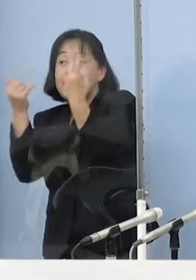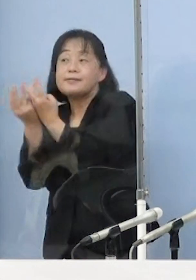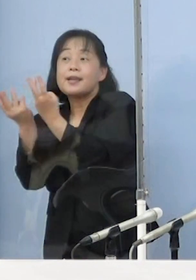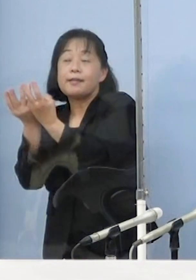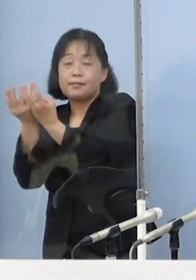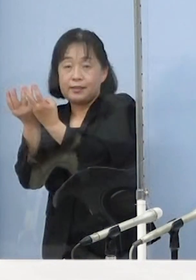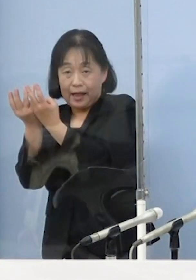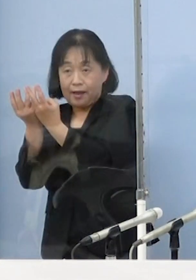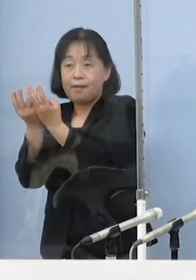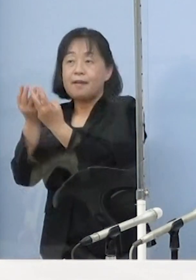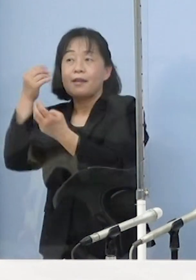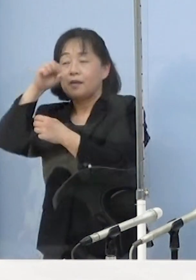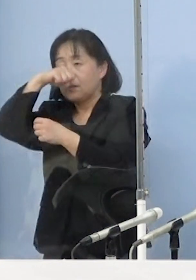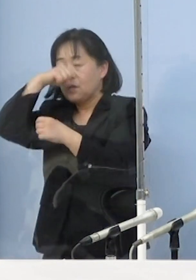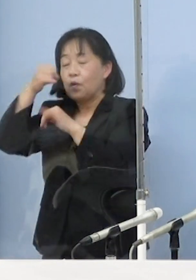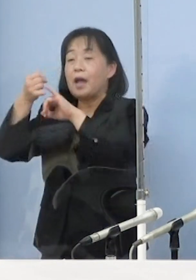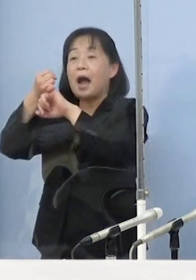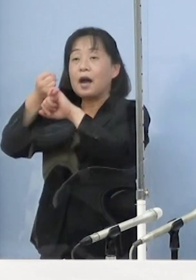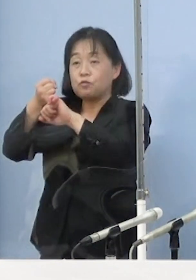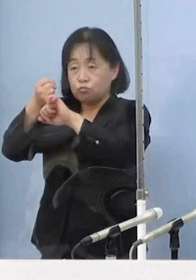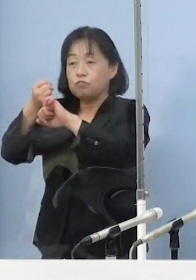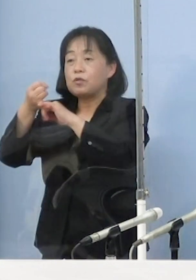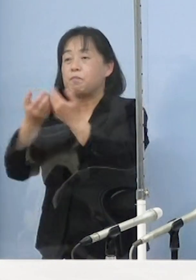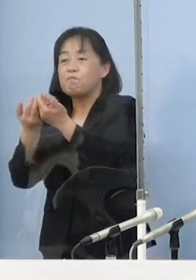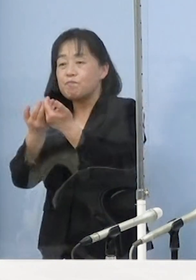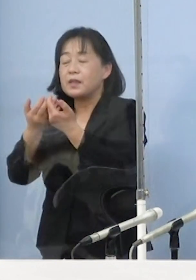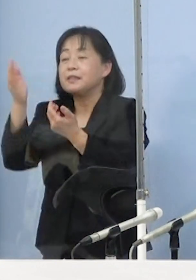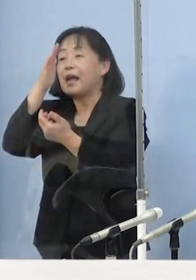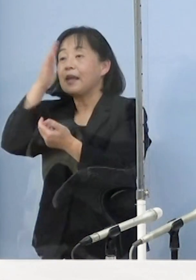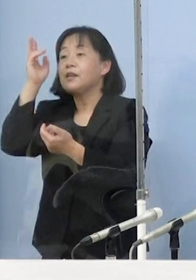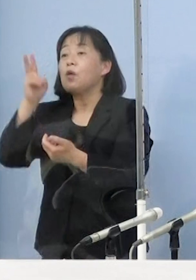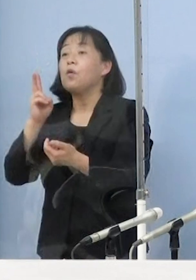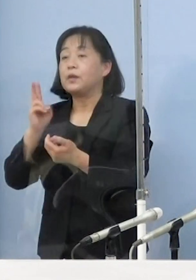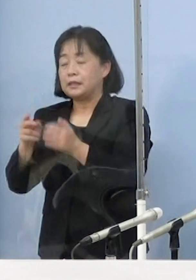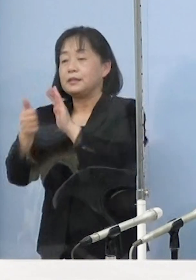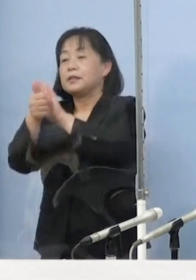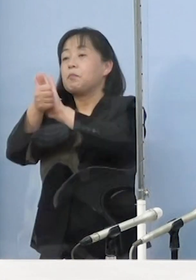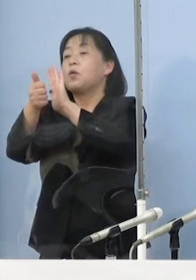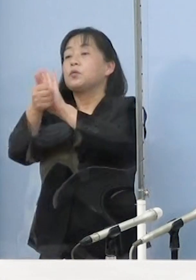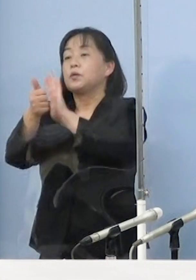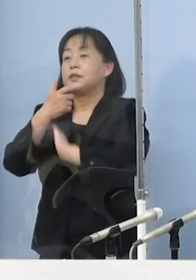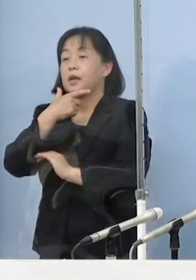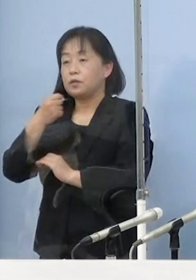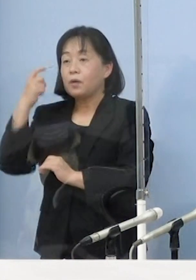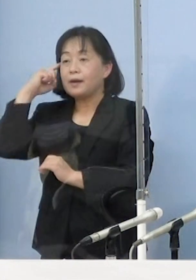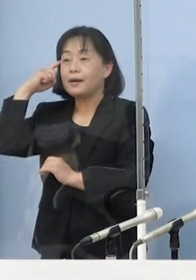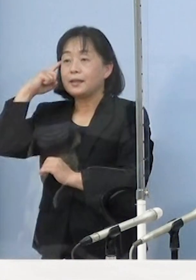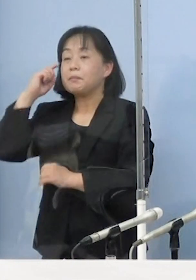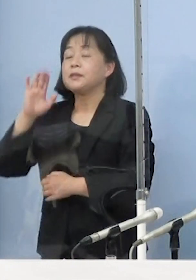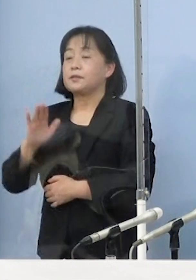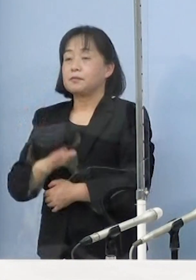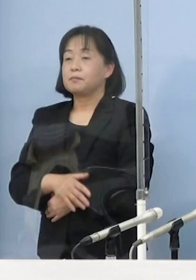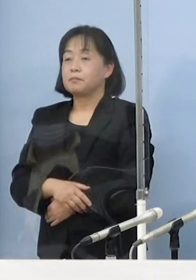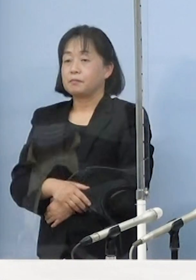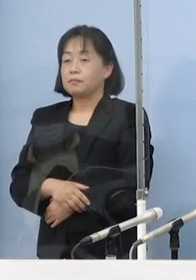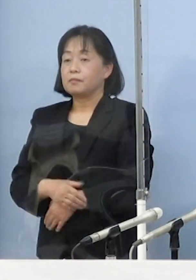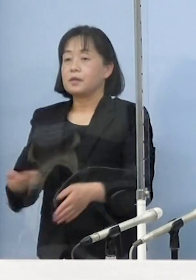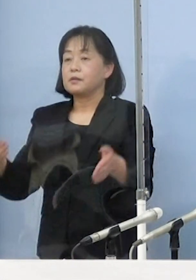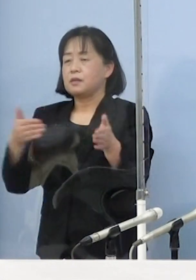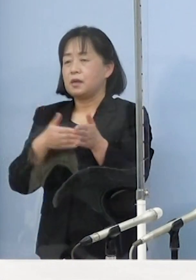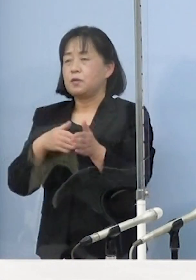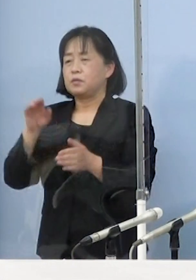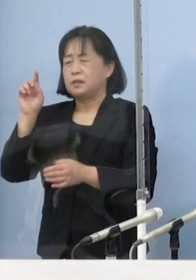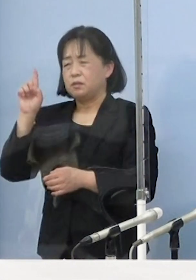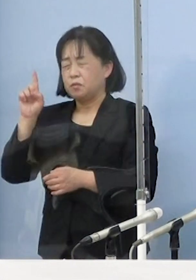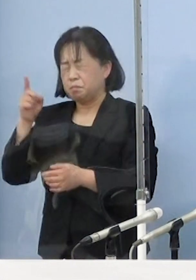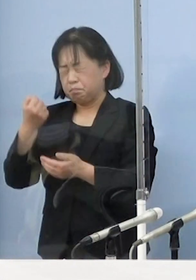混雑防止、しっかりとサポートしてまいりたいと考えております。最後に1点、